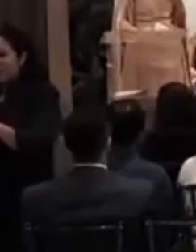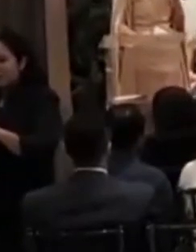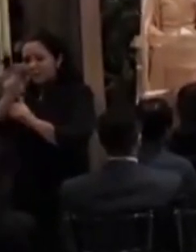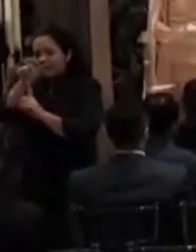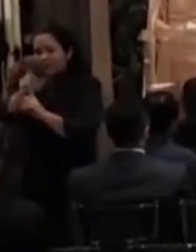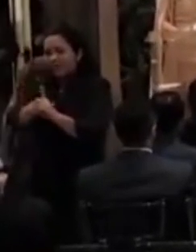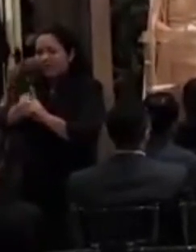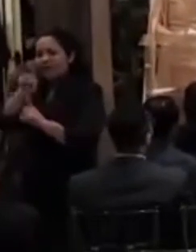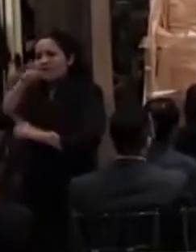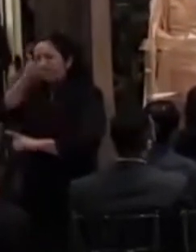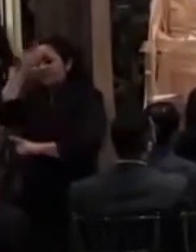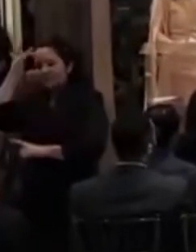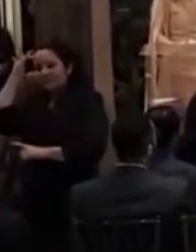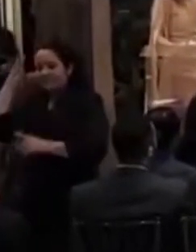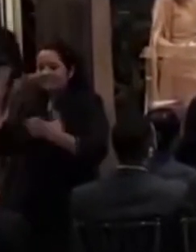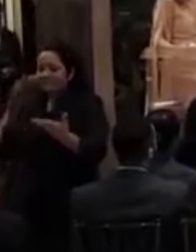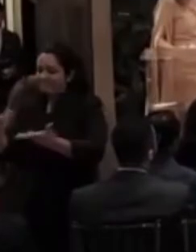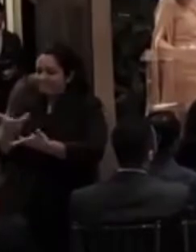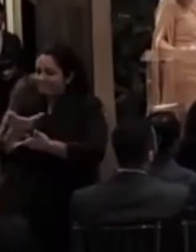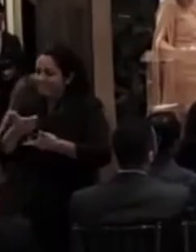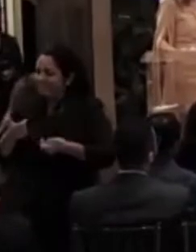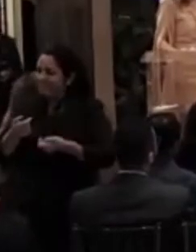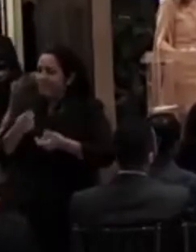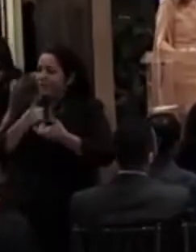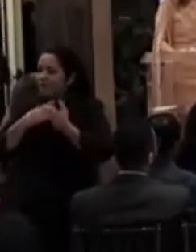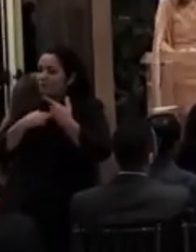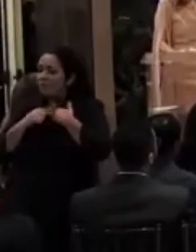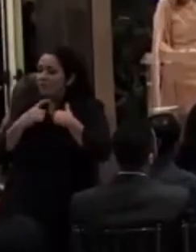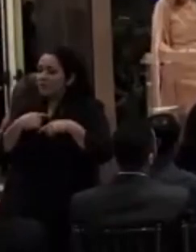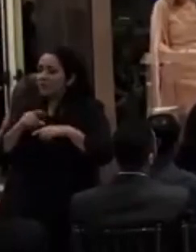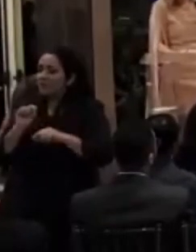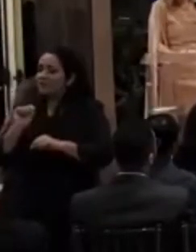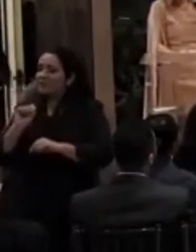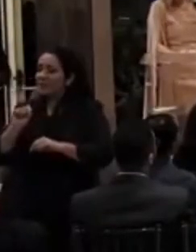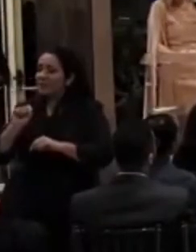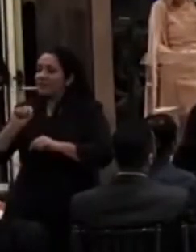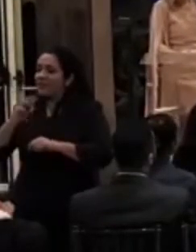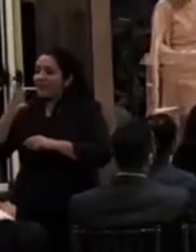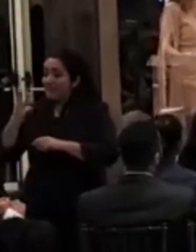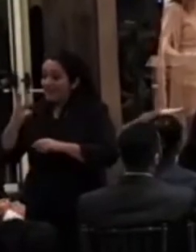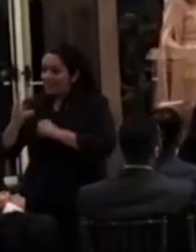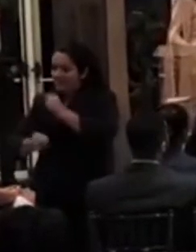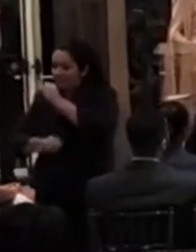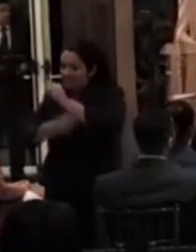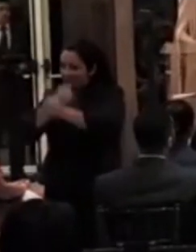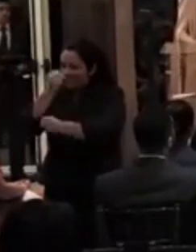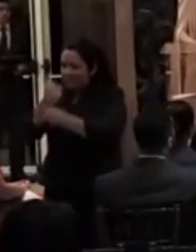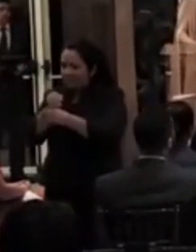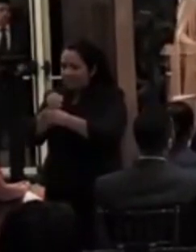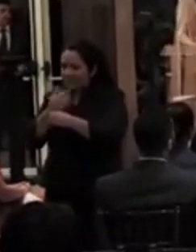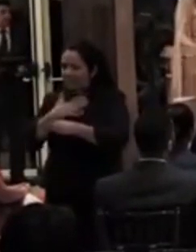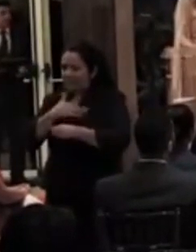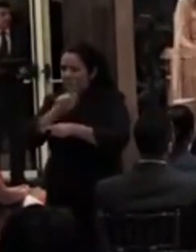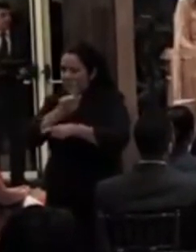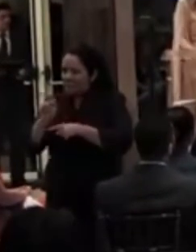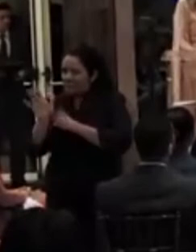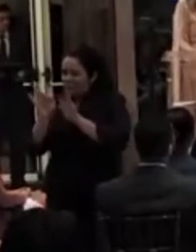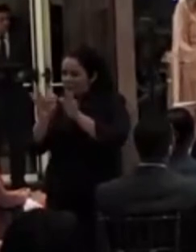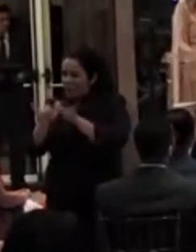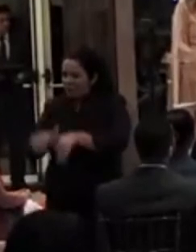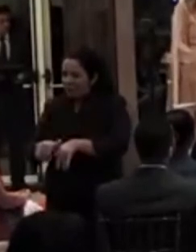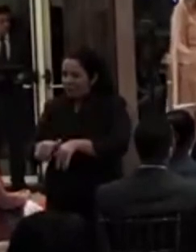pessoa. Espero poder encerrar, daqui a 3 anos, essa nossa gestão que se inicia